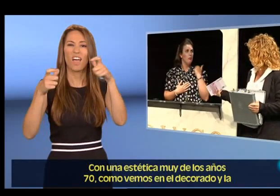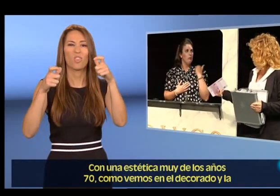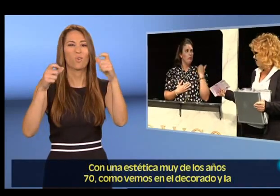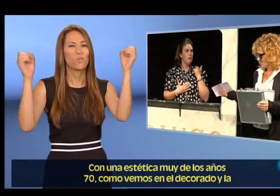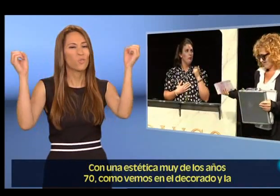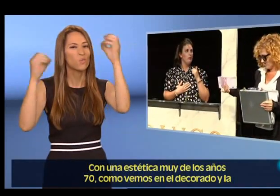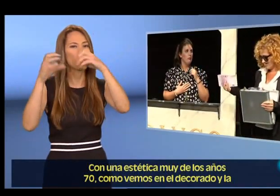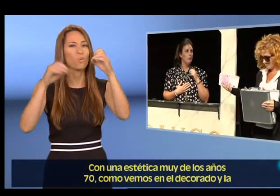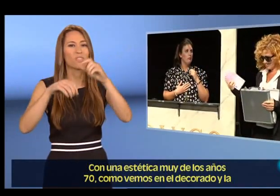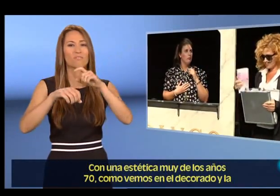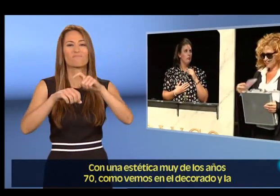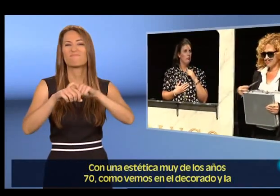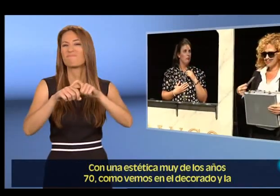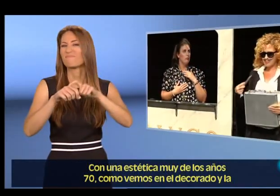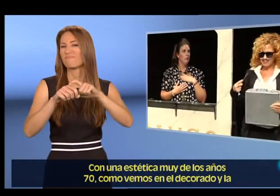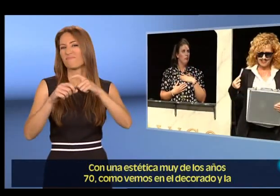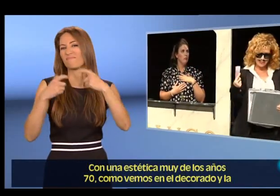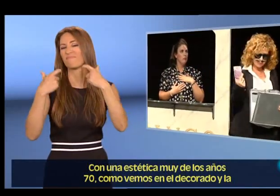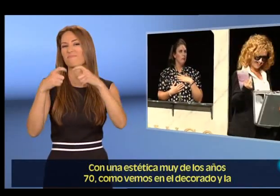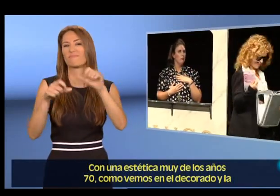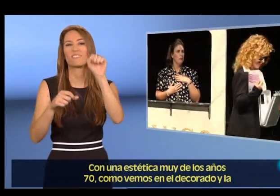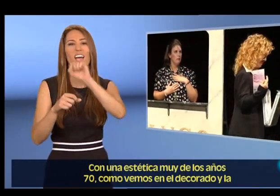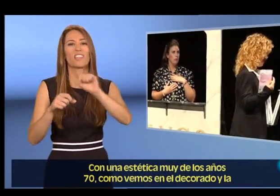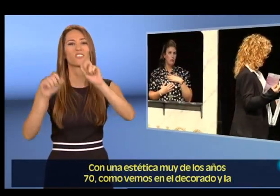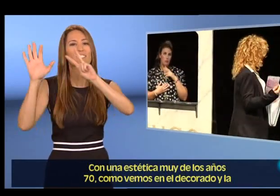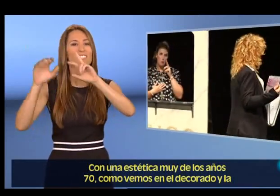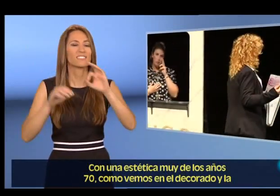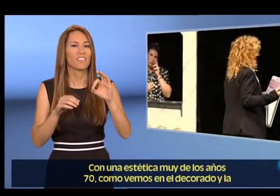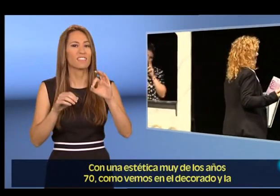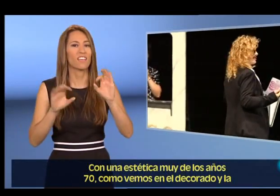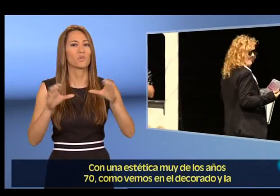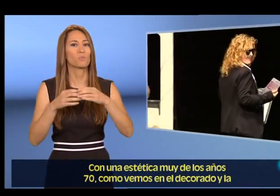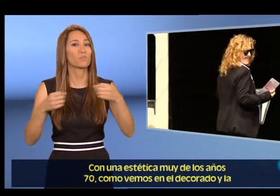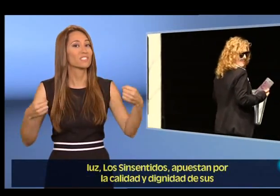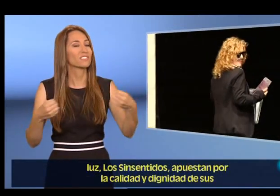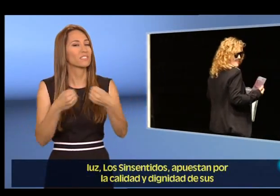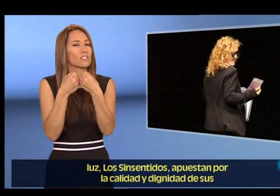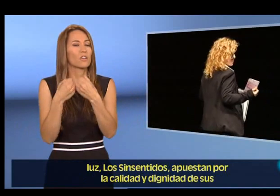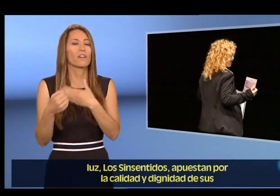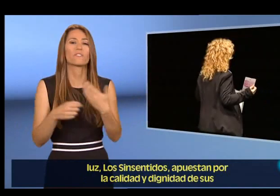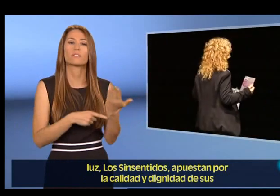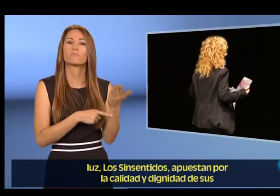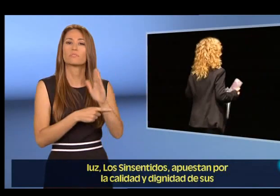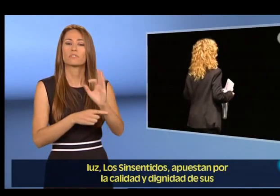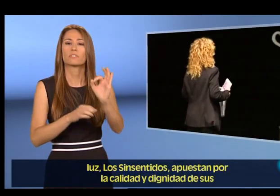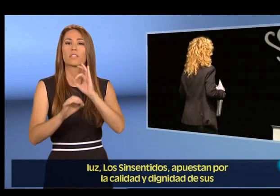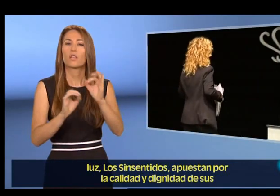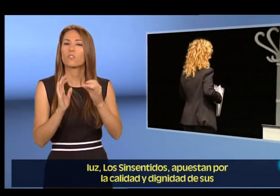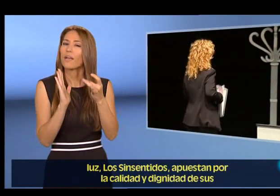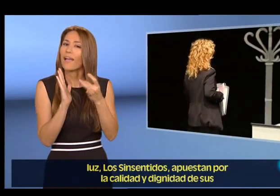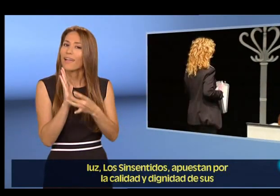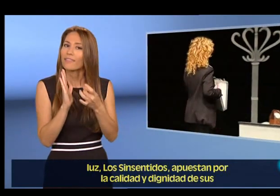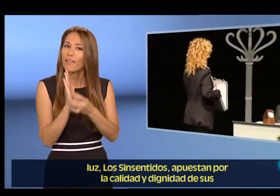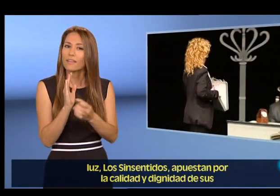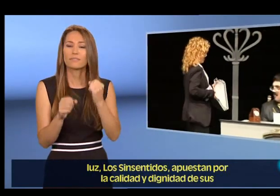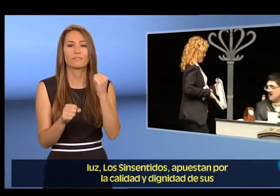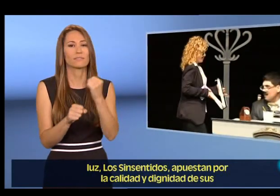Con una estética muy de los años 70, como vemos en el decorado y la luz, Los Sinsentidos apuestan por la calidad y dignidad de